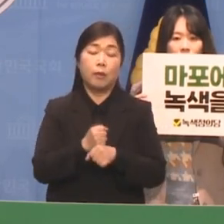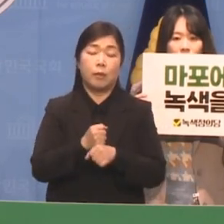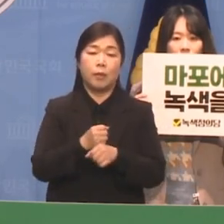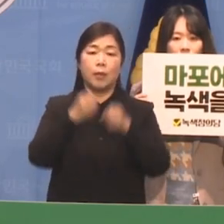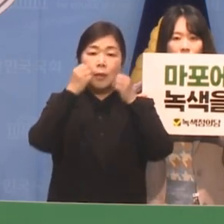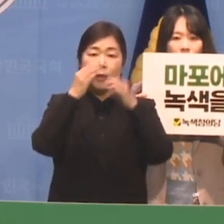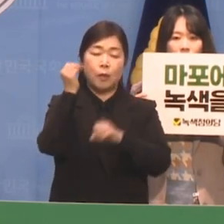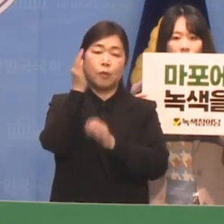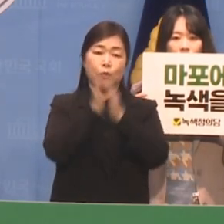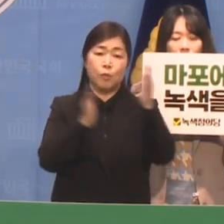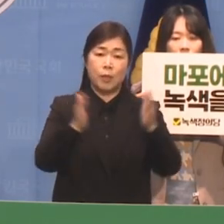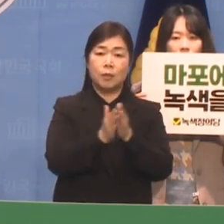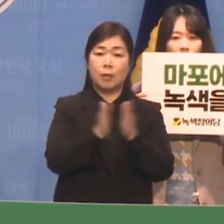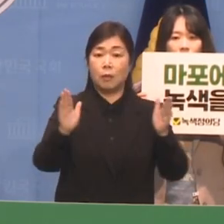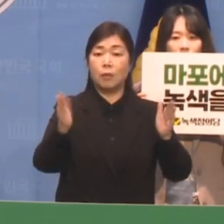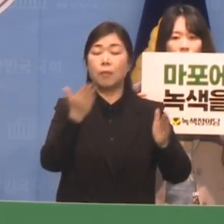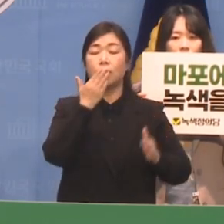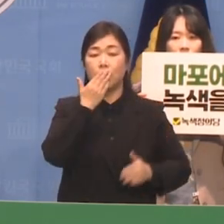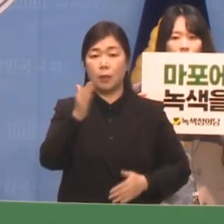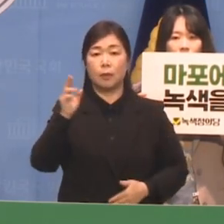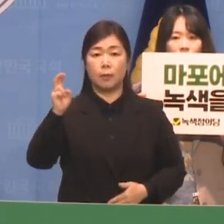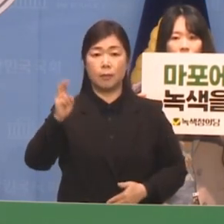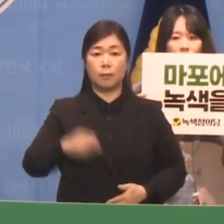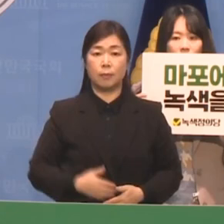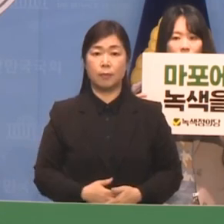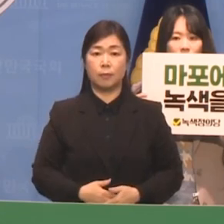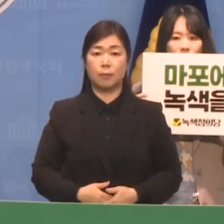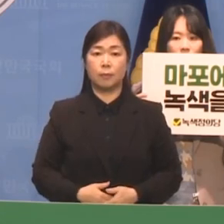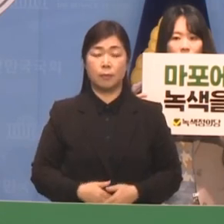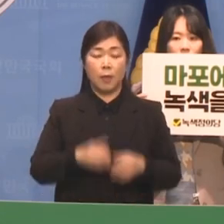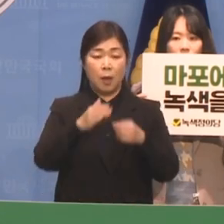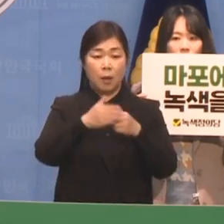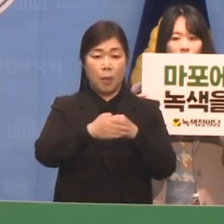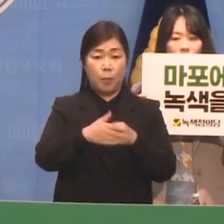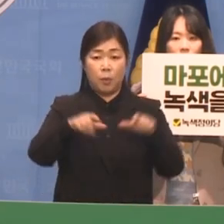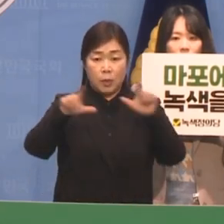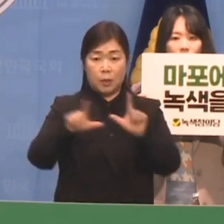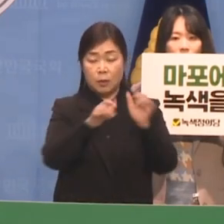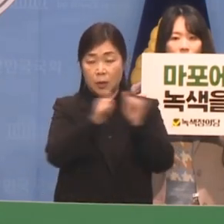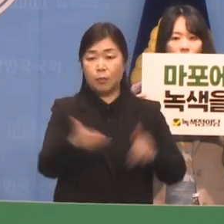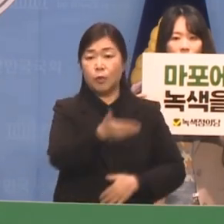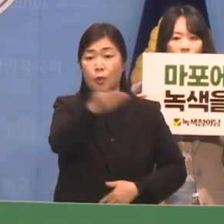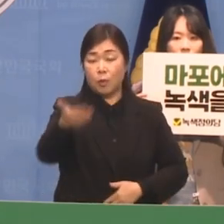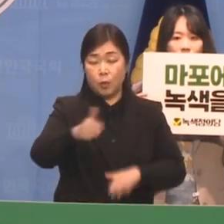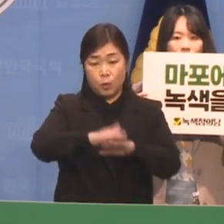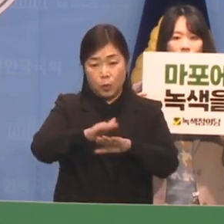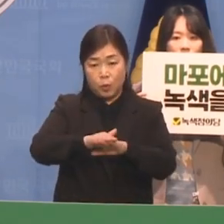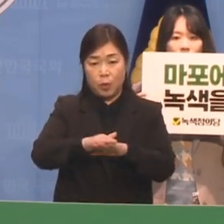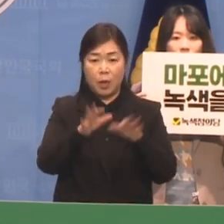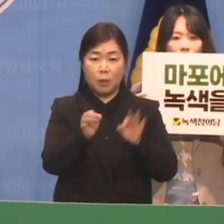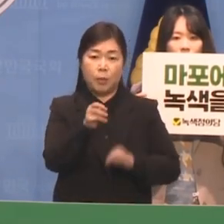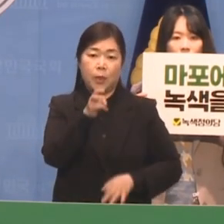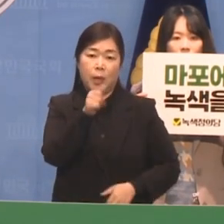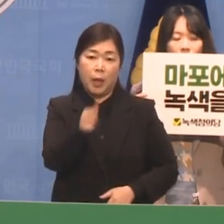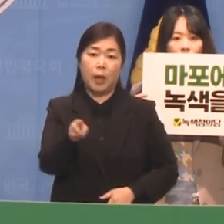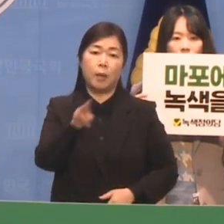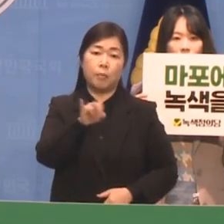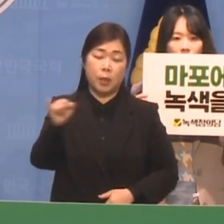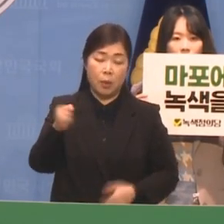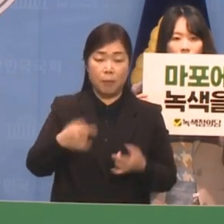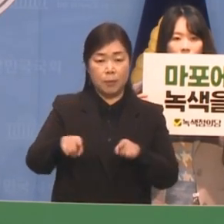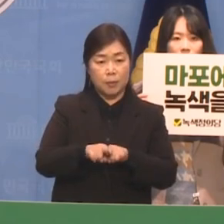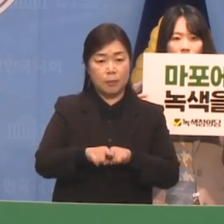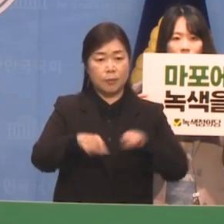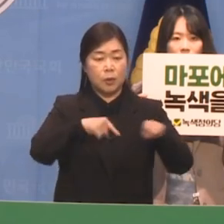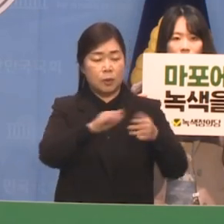새로운 숲의 시작이 될 수 있습니다. 마포 주민 여러분의 손으로 김혜미와 함께 마포를